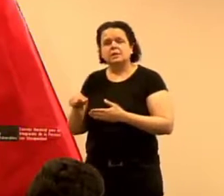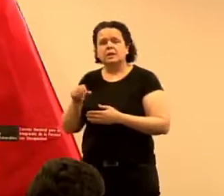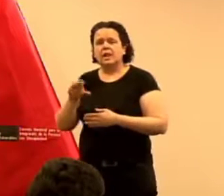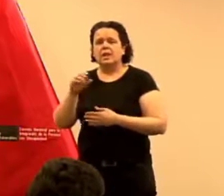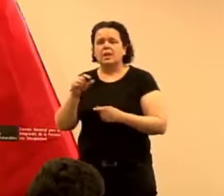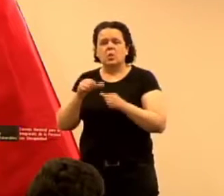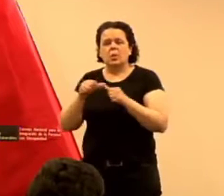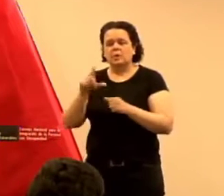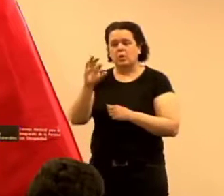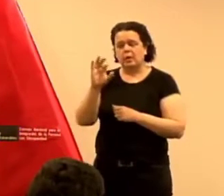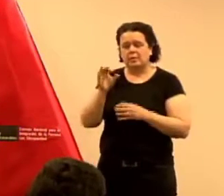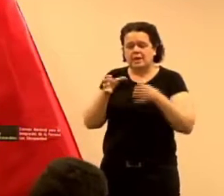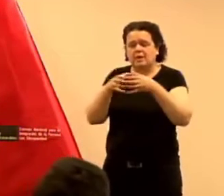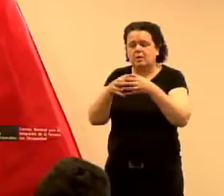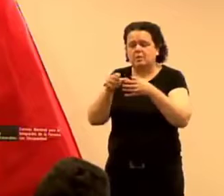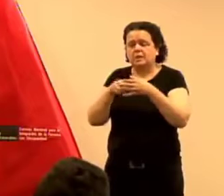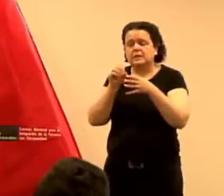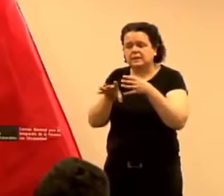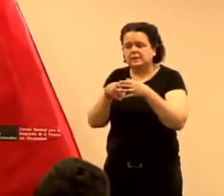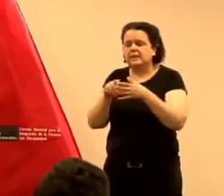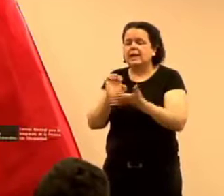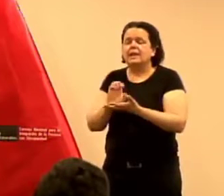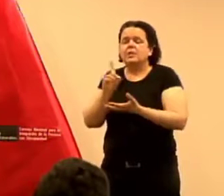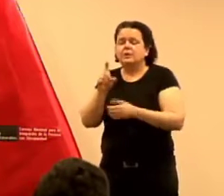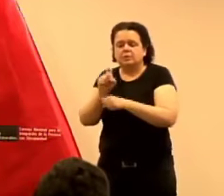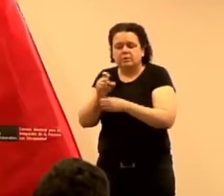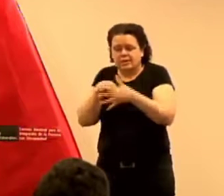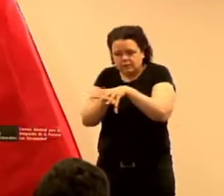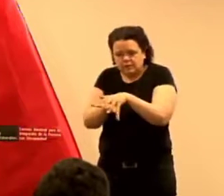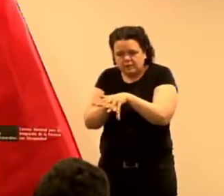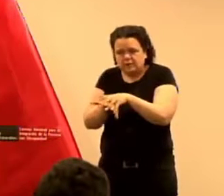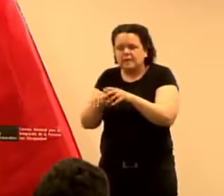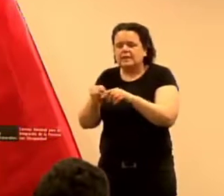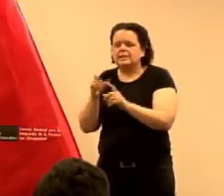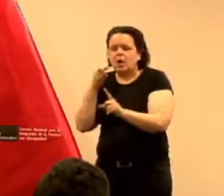número 9 del Comité dice que la educación inclusiva tiene